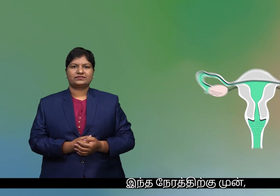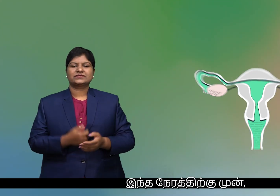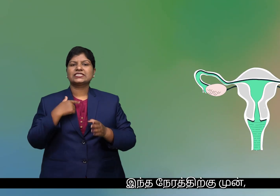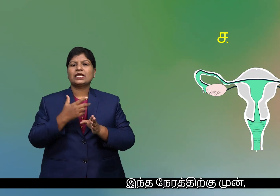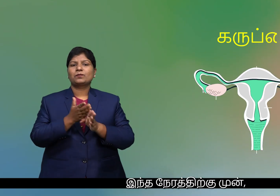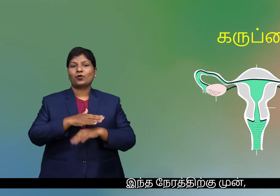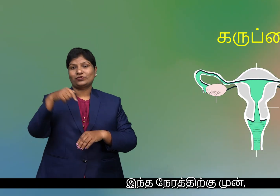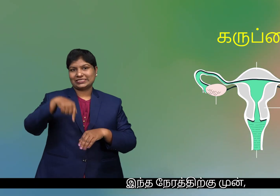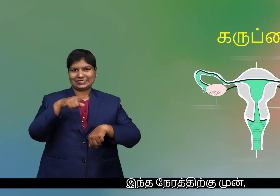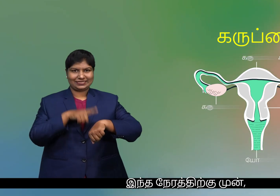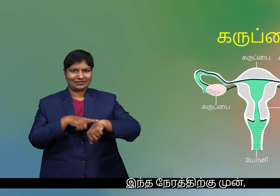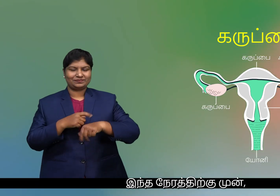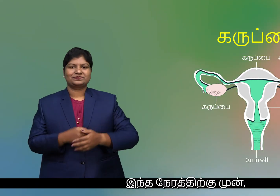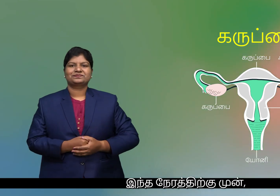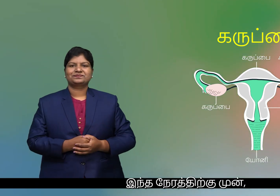இந்த நேரத்திற்கு முன்